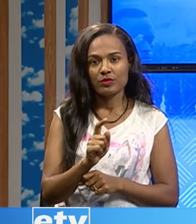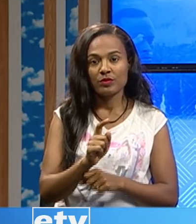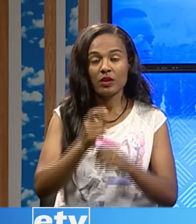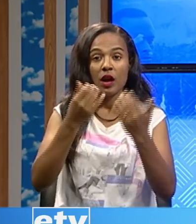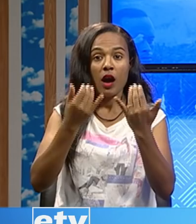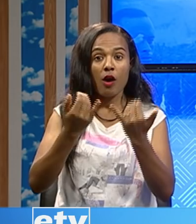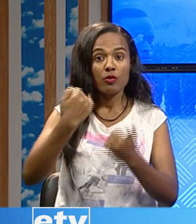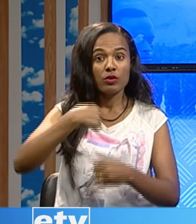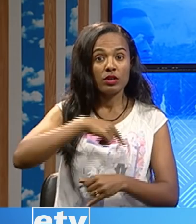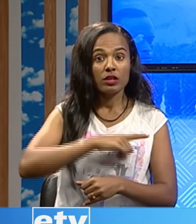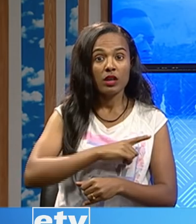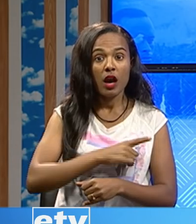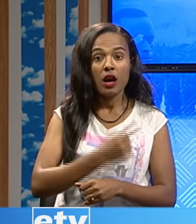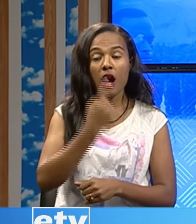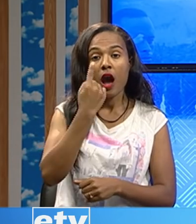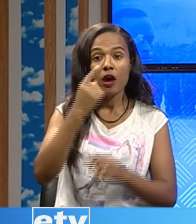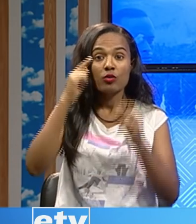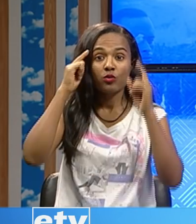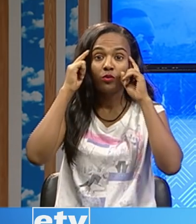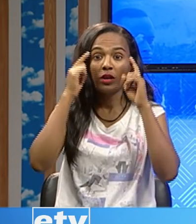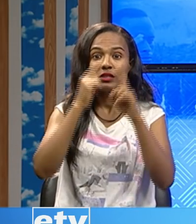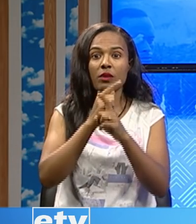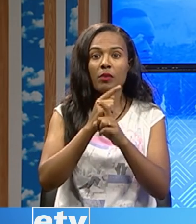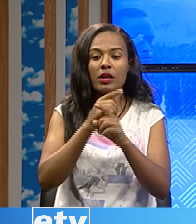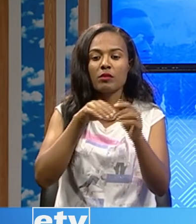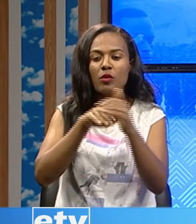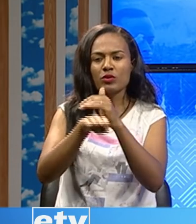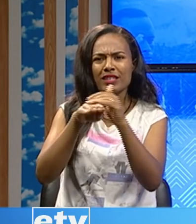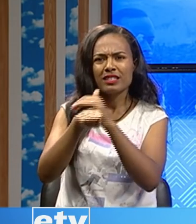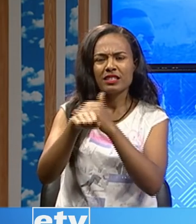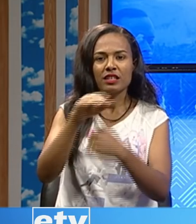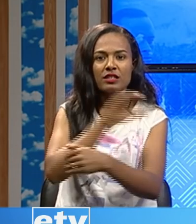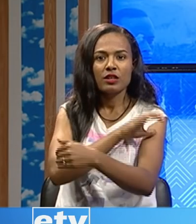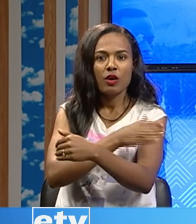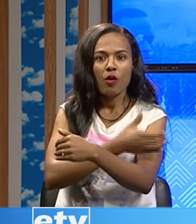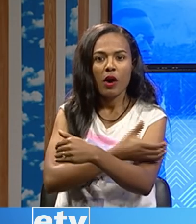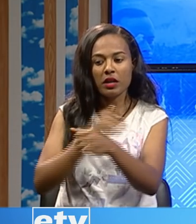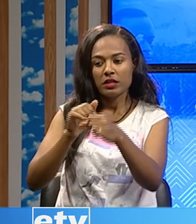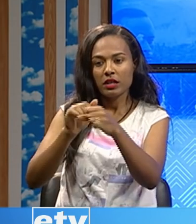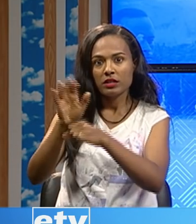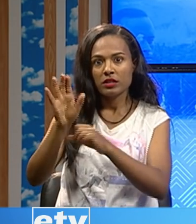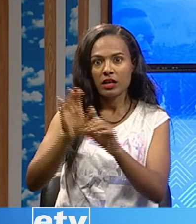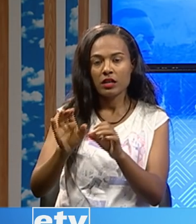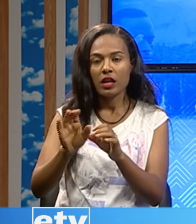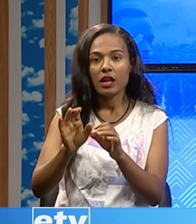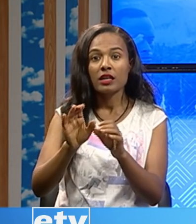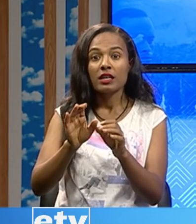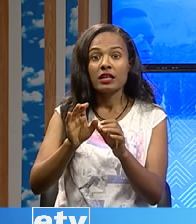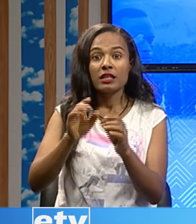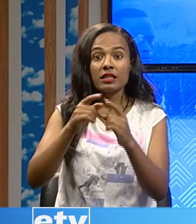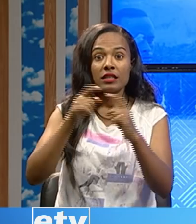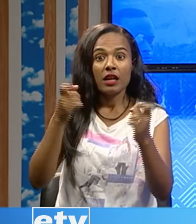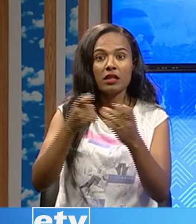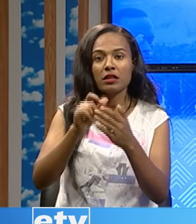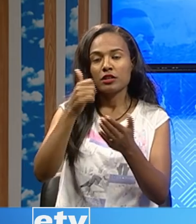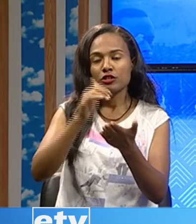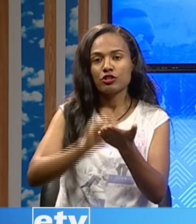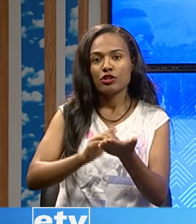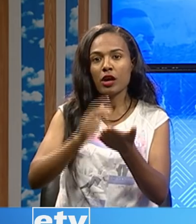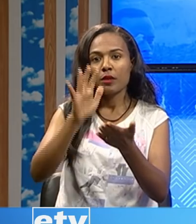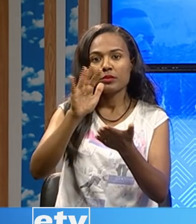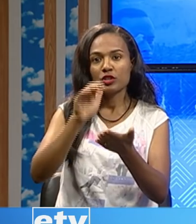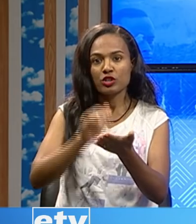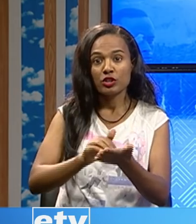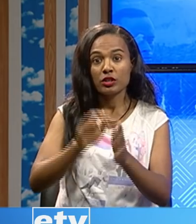አሁን እኛ ጋር አንዱ የሚያዛባን በውስጥ የተሰገሰገው ኃይል ቴክስት ያደርግና ጠላት እንደዚህ አይነት 10000 5000 100000